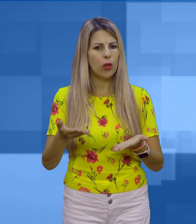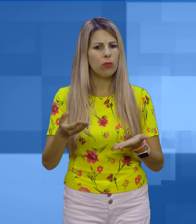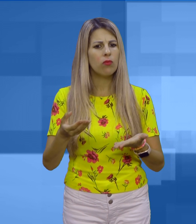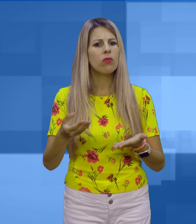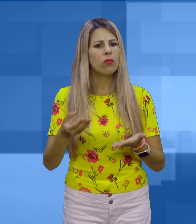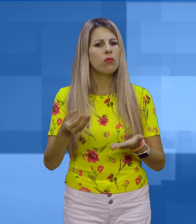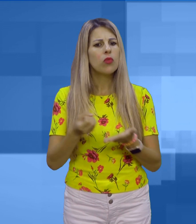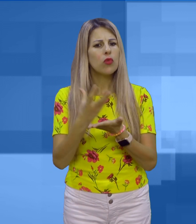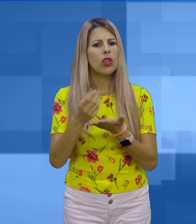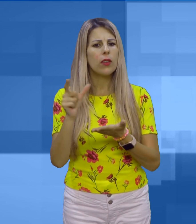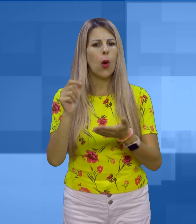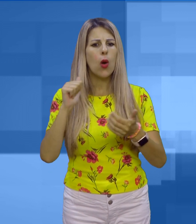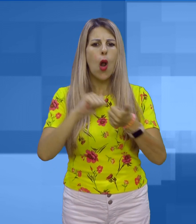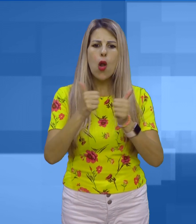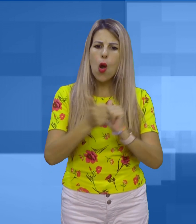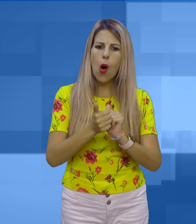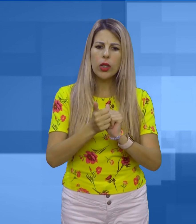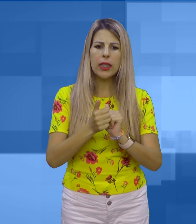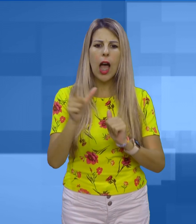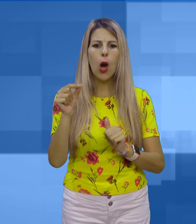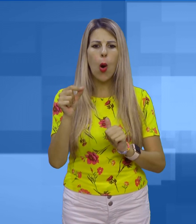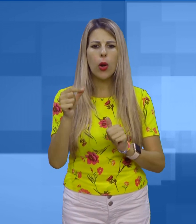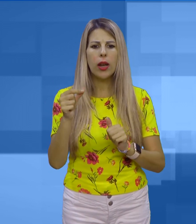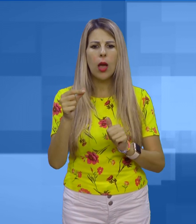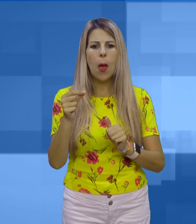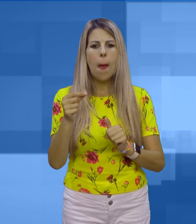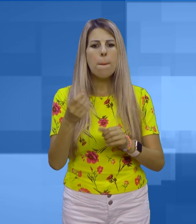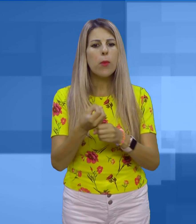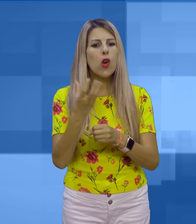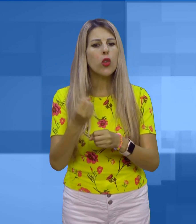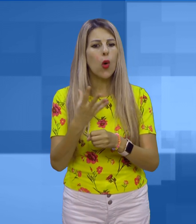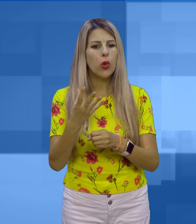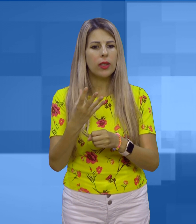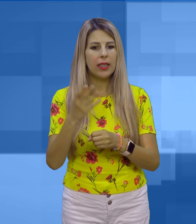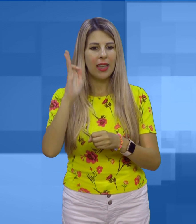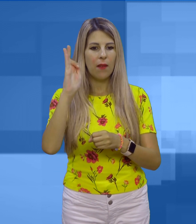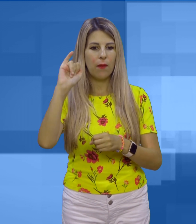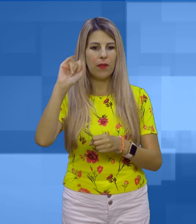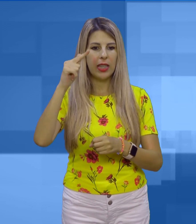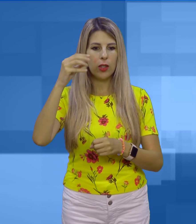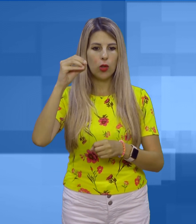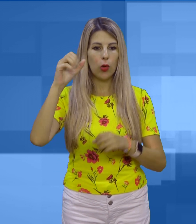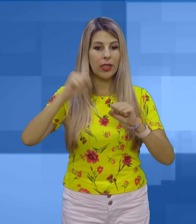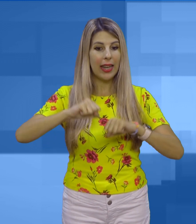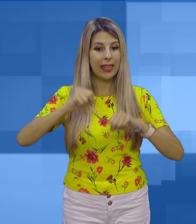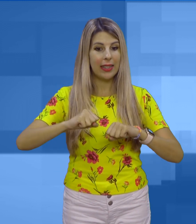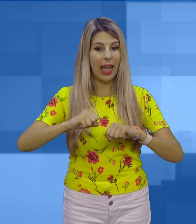la lotta tramite prodotti fitosanitari alla prima comparsa. Il 22 marzo